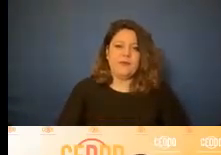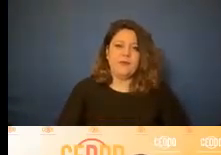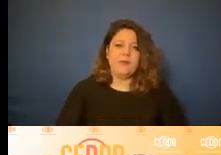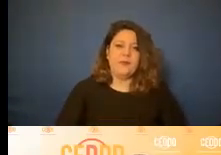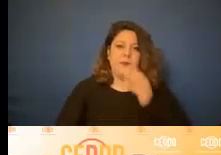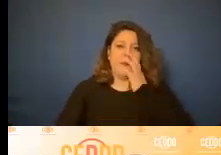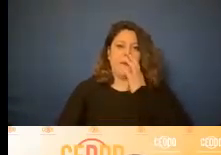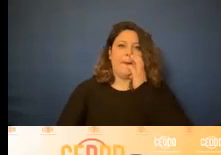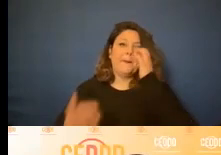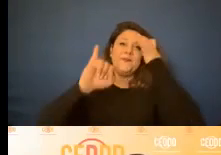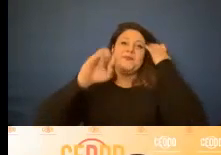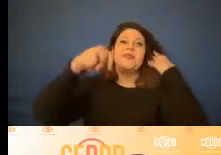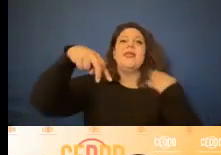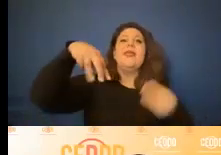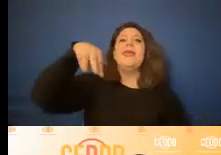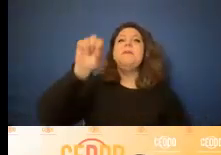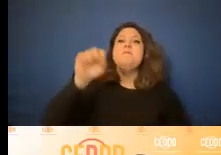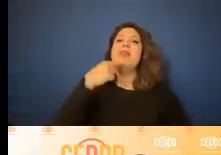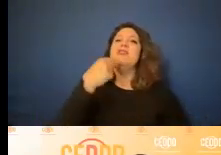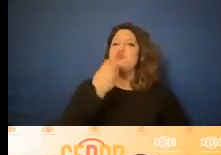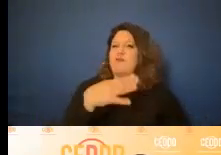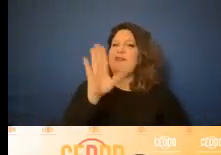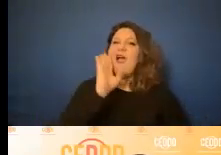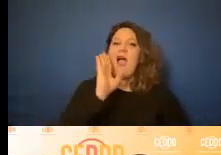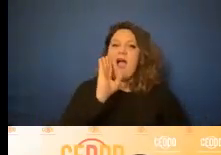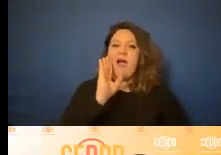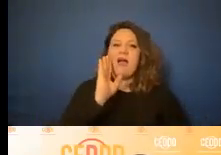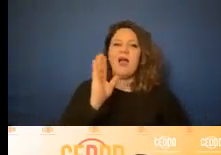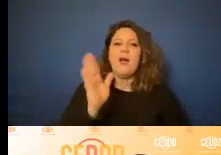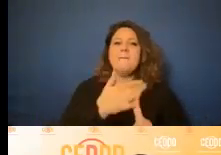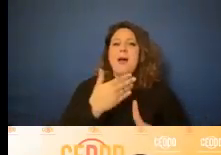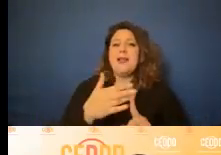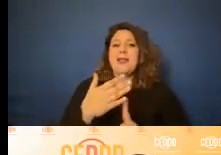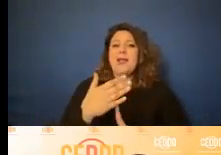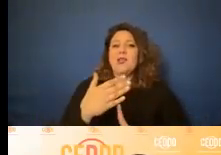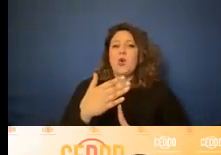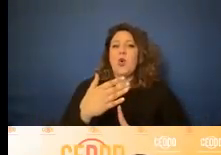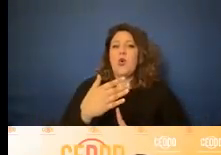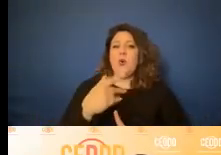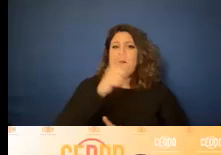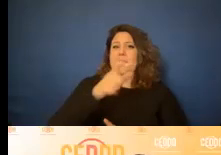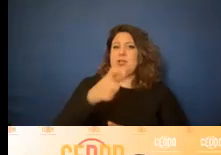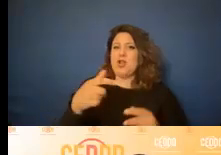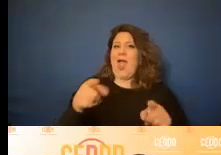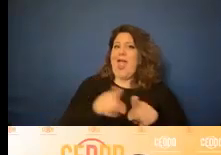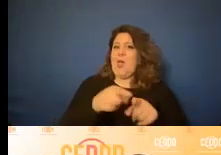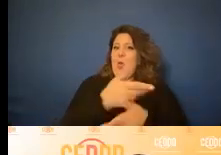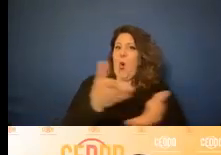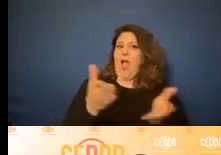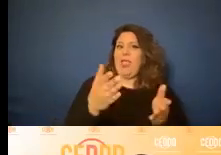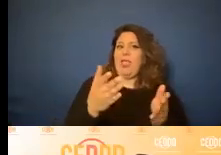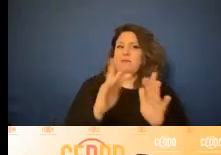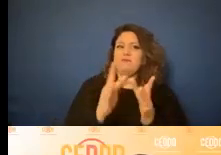bien Inma, maltrato entre iguales, que es reiterado en el tiempo, con la intención de hacer daño, necesariamente intención de hacer